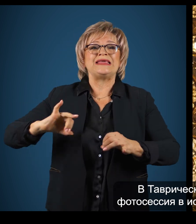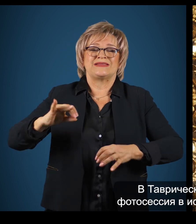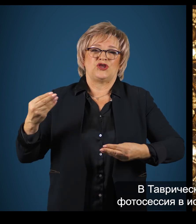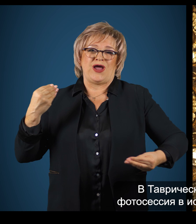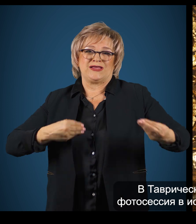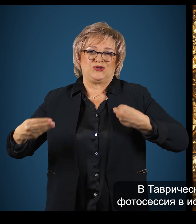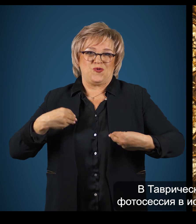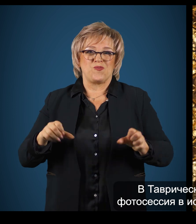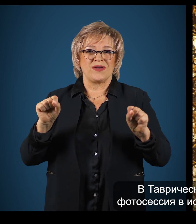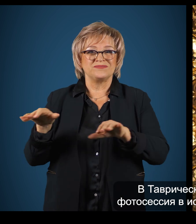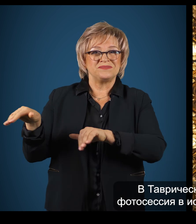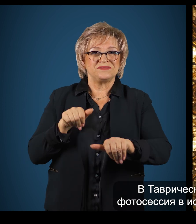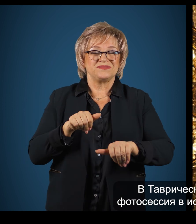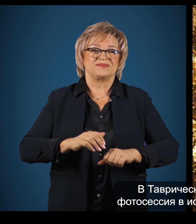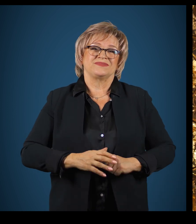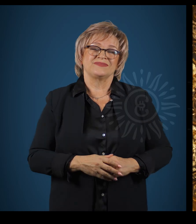костюмах